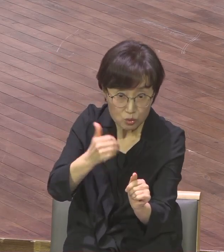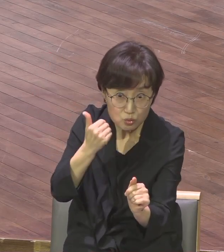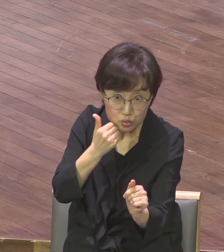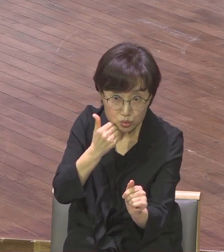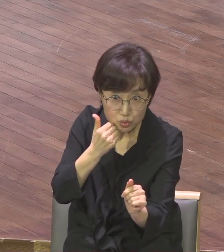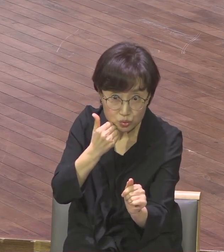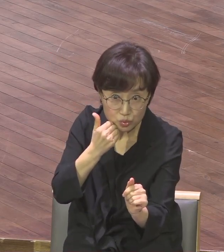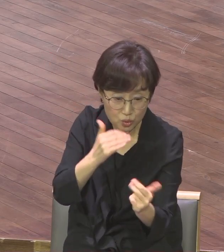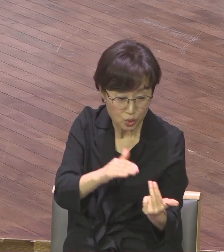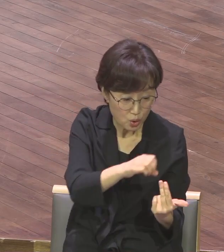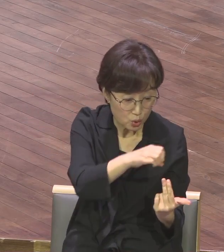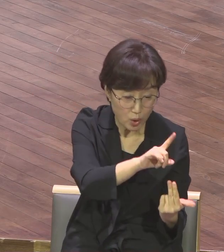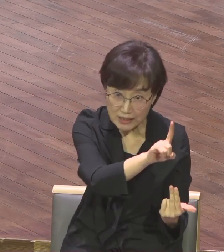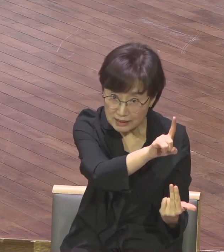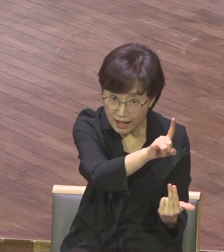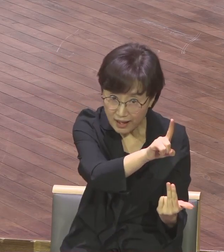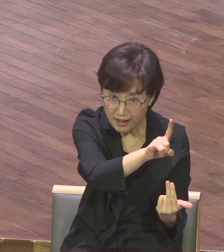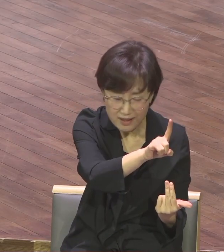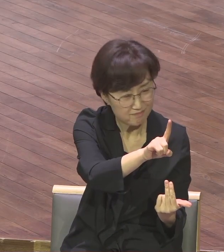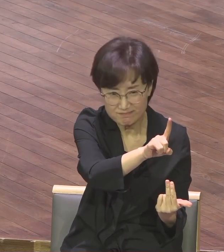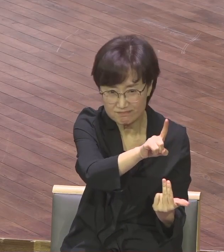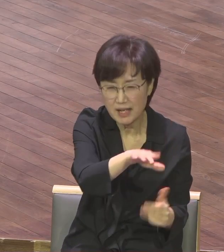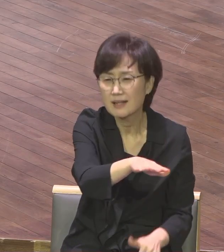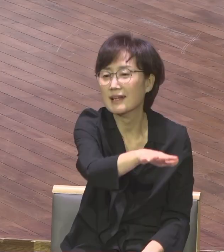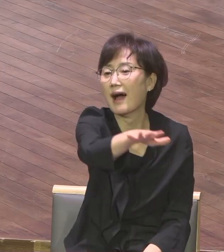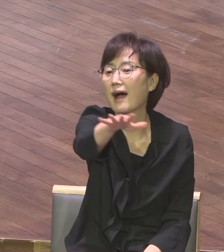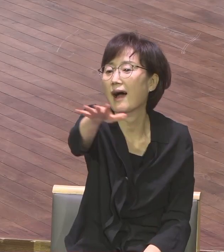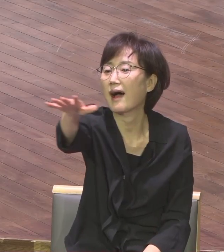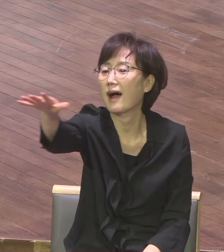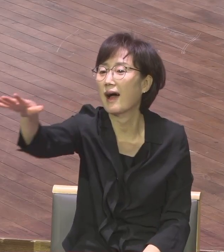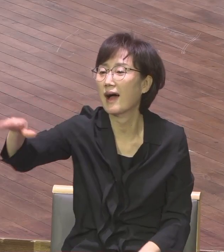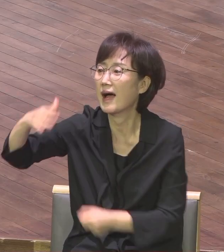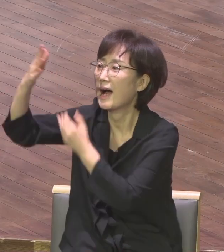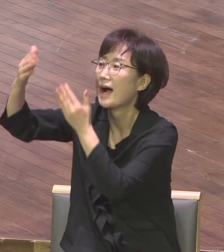예수 믿는 여러분, 저와 여러분이 다 보내심을 받은 자래요.